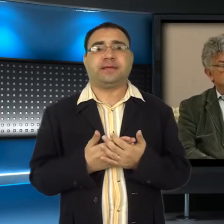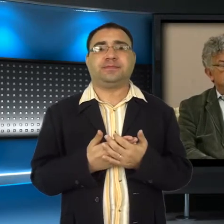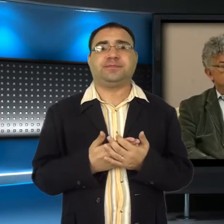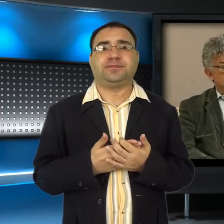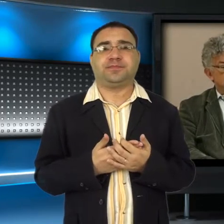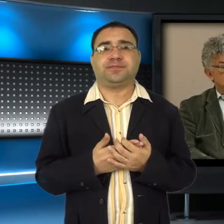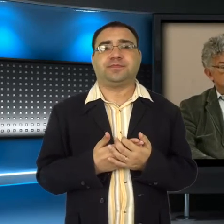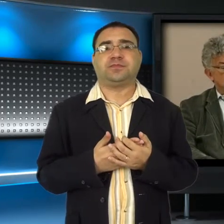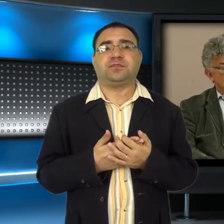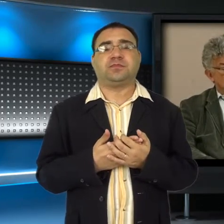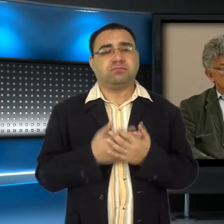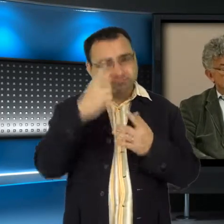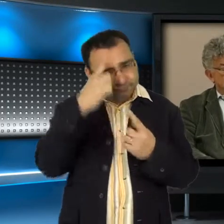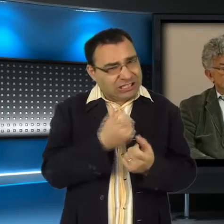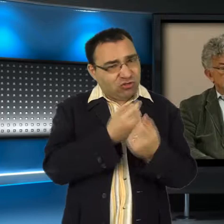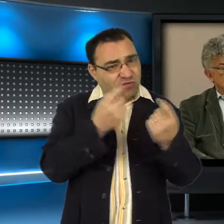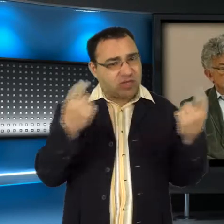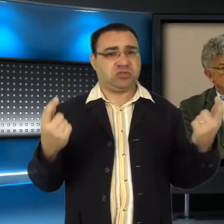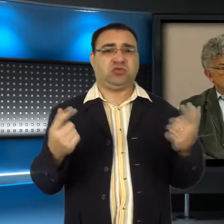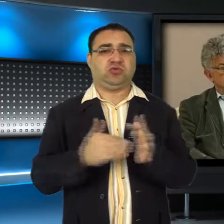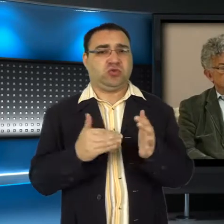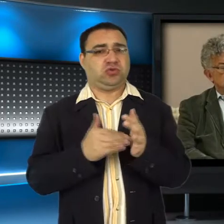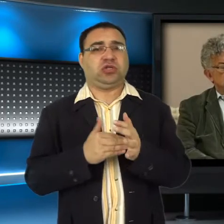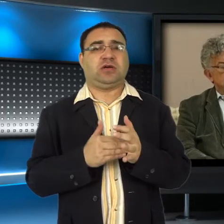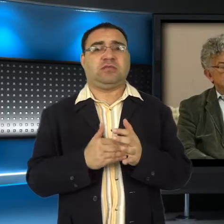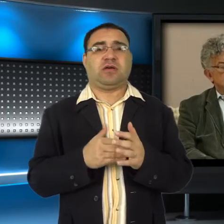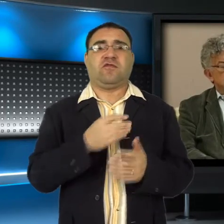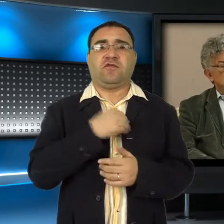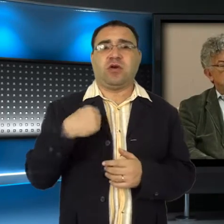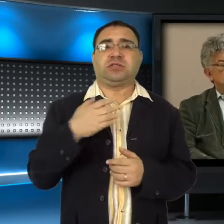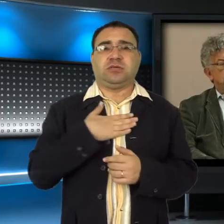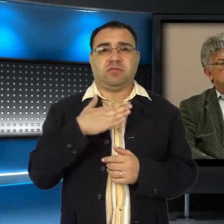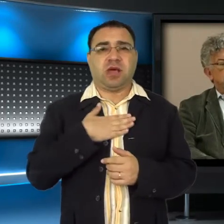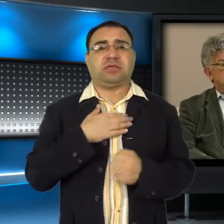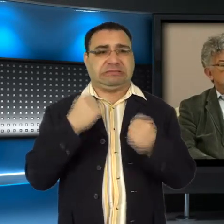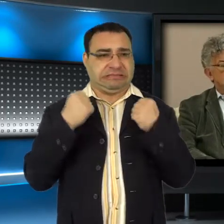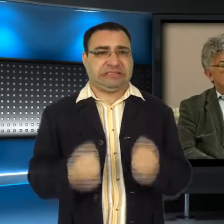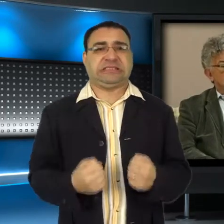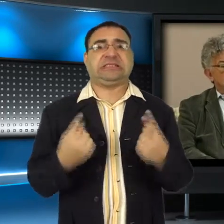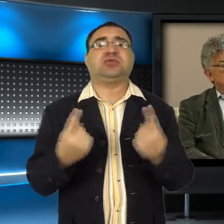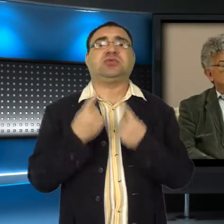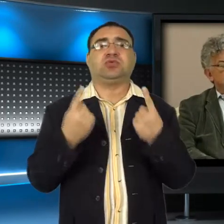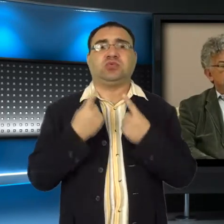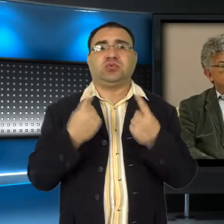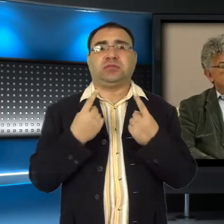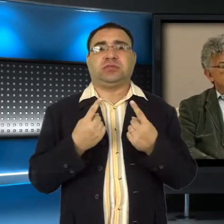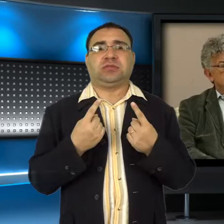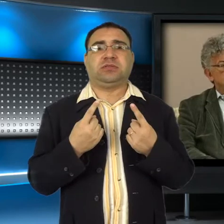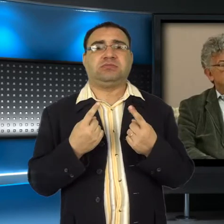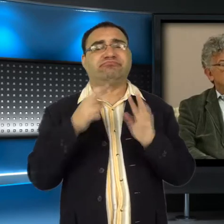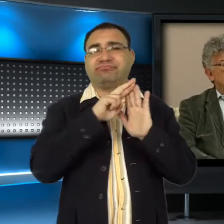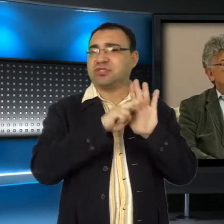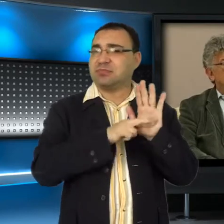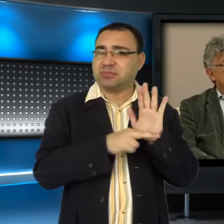twórczość i innowacyjność. Mi się wydaje, że w Polsce mamy dosyć ciężką sytuację z punktu widzenia